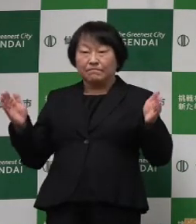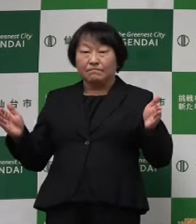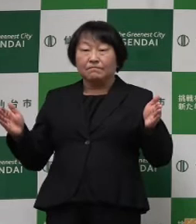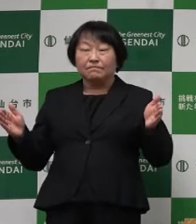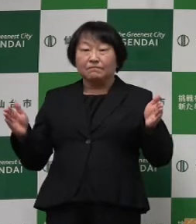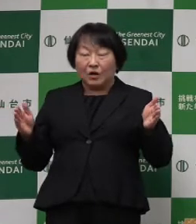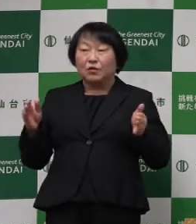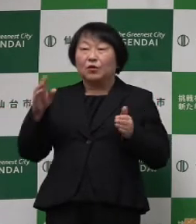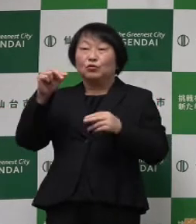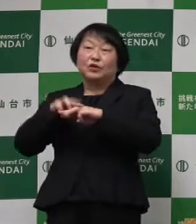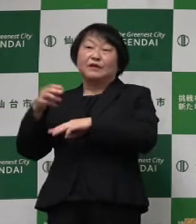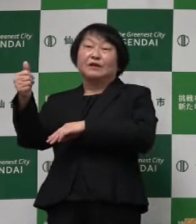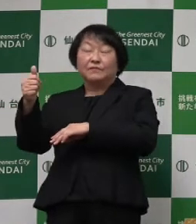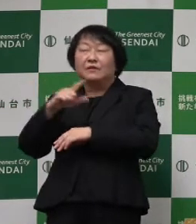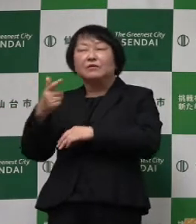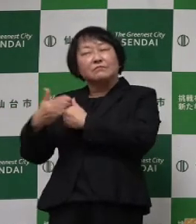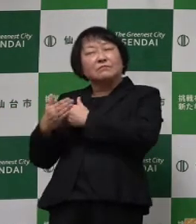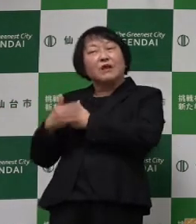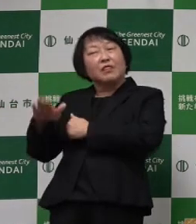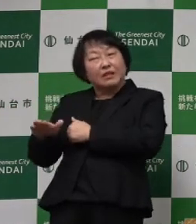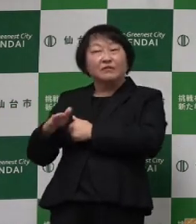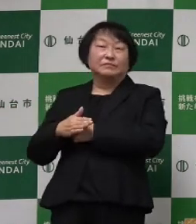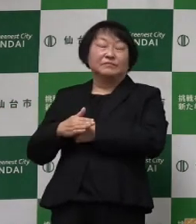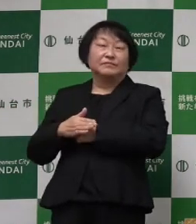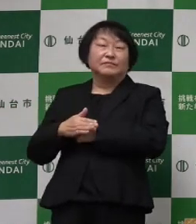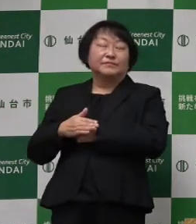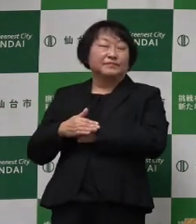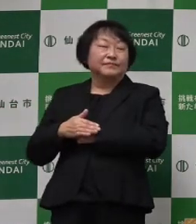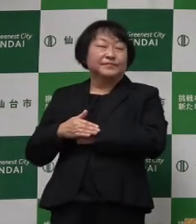土井さんにはお世話にもなってきました。そういう意味で、